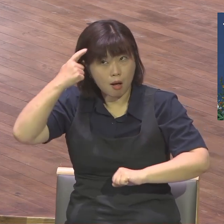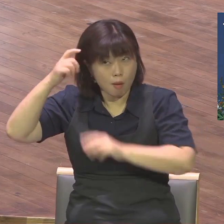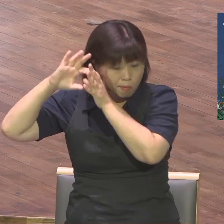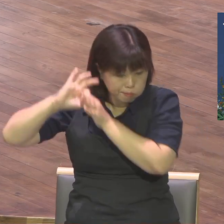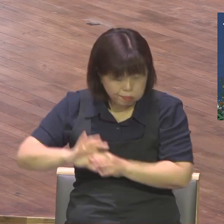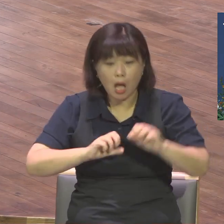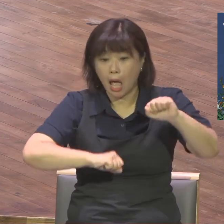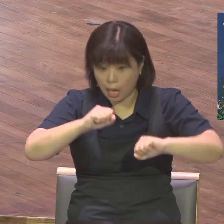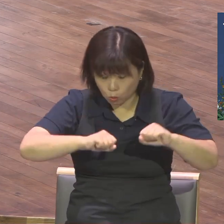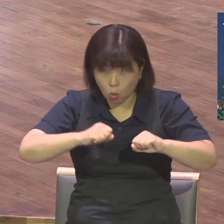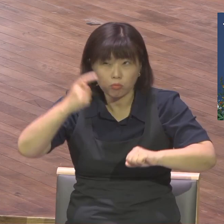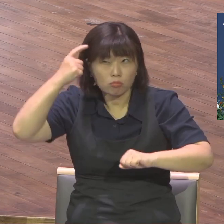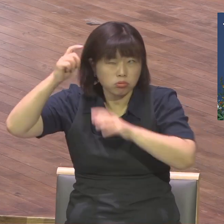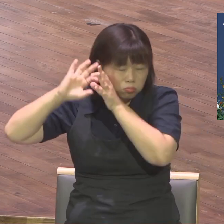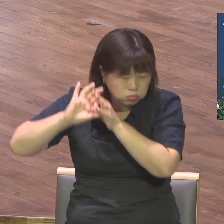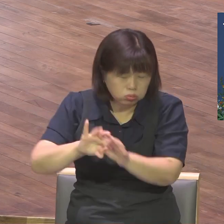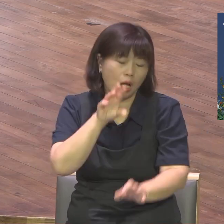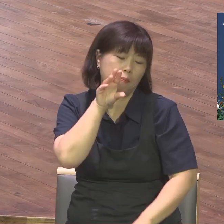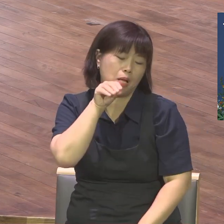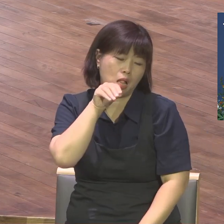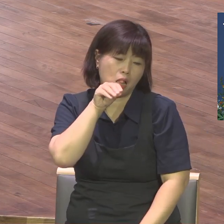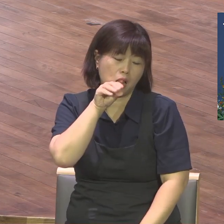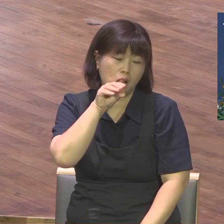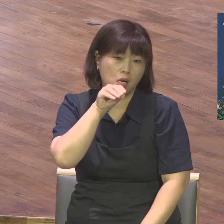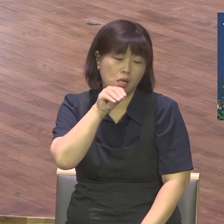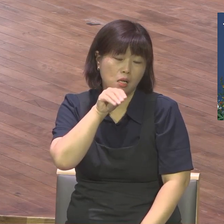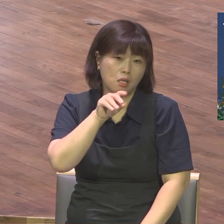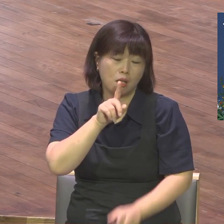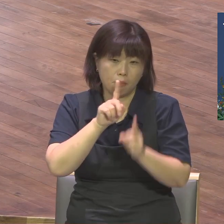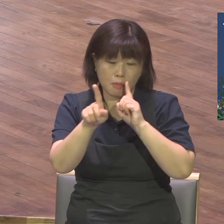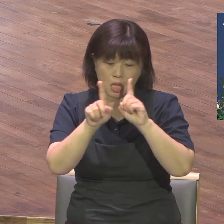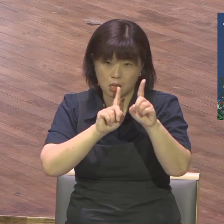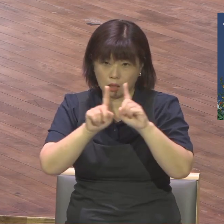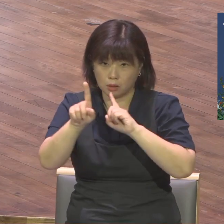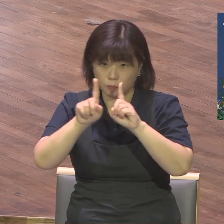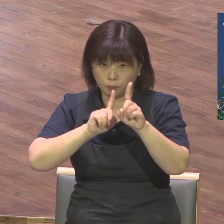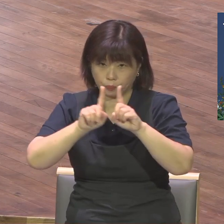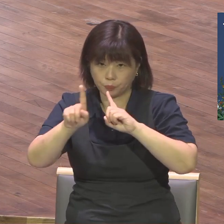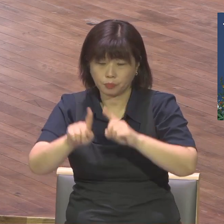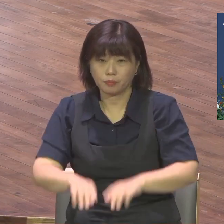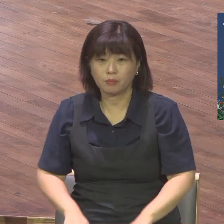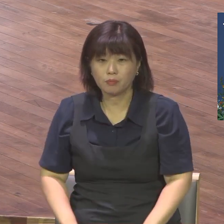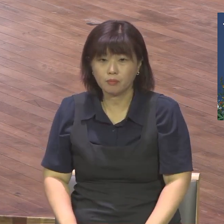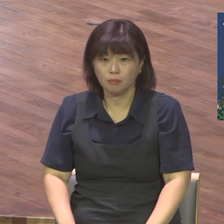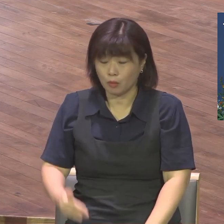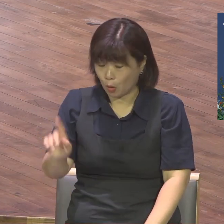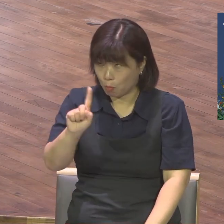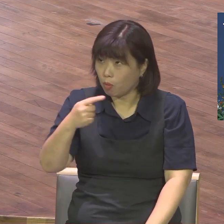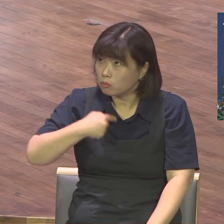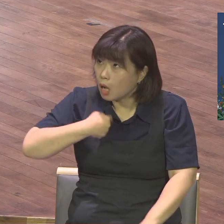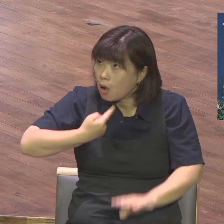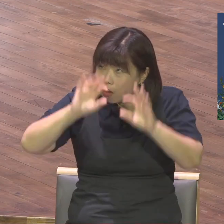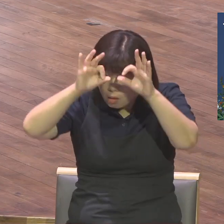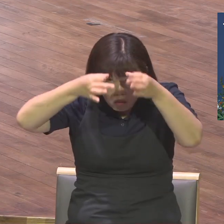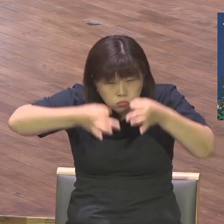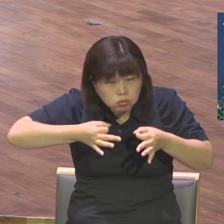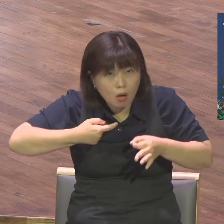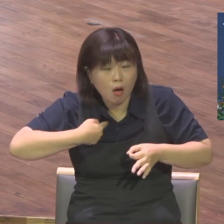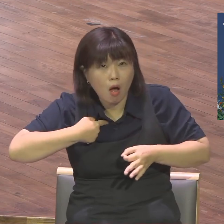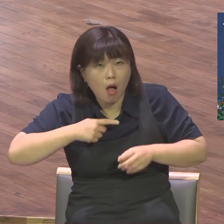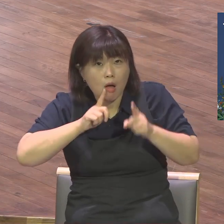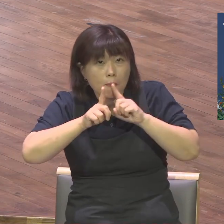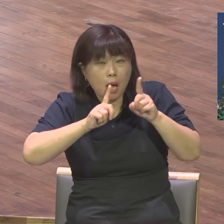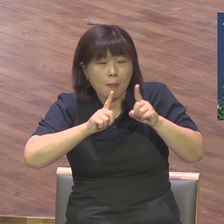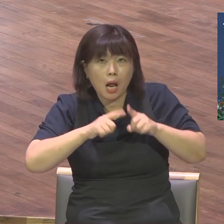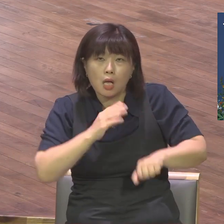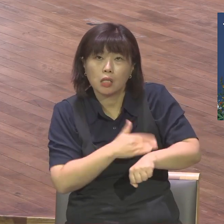이사야가 외친 입술이 부정하다. 이건 그 삶이 하나님 앞에 잘못되었다. 무슨 말입니까?